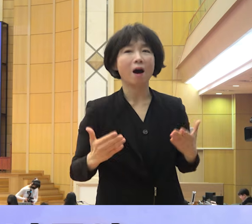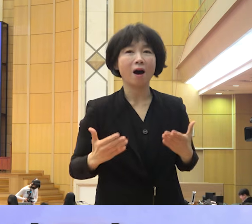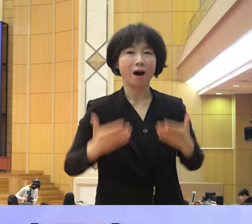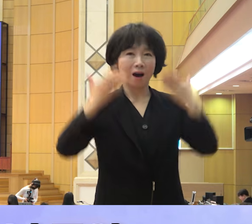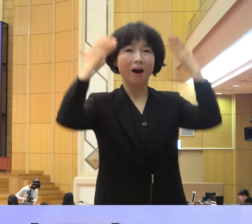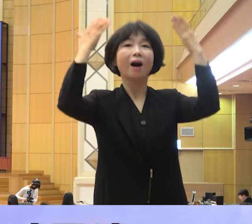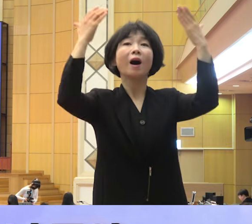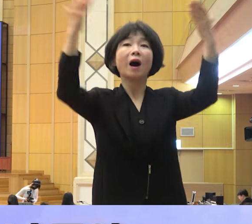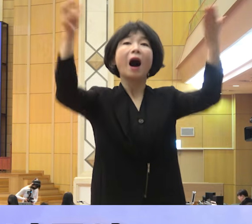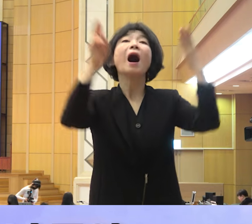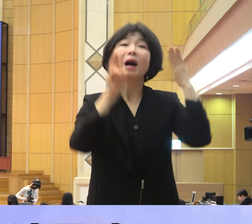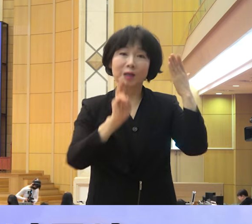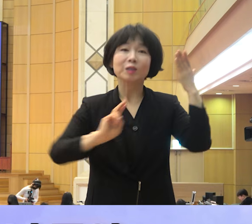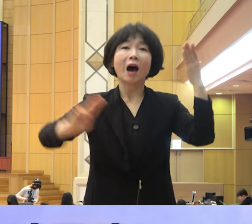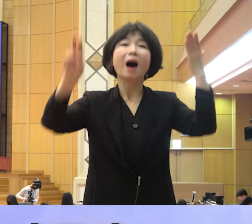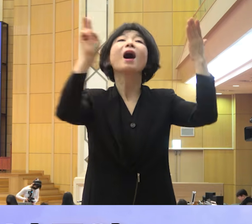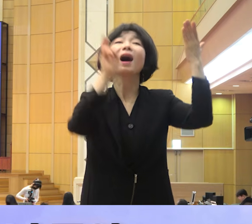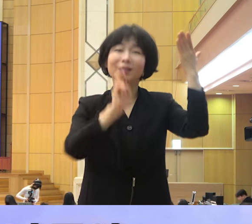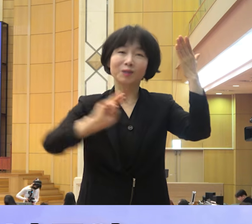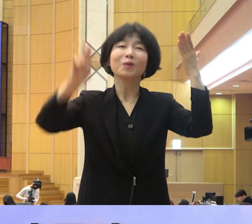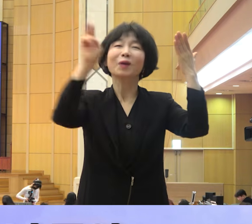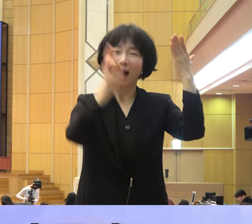찬송합시다.